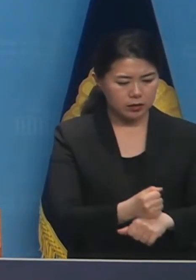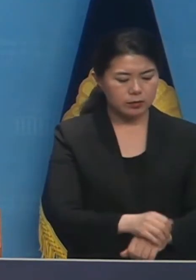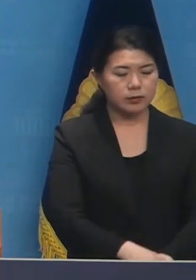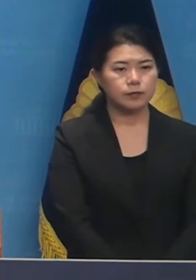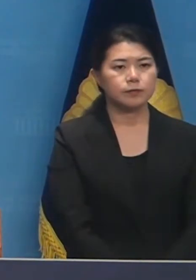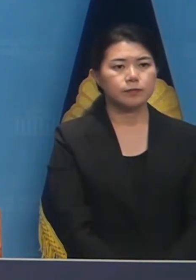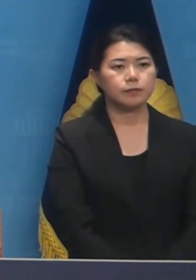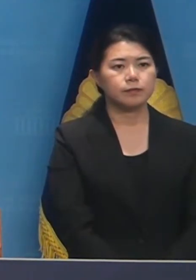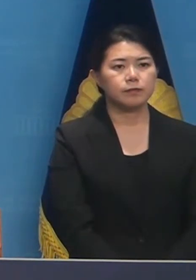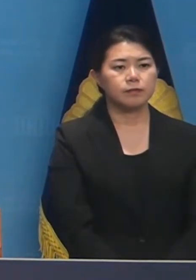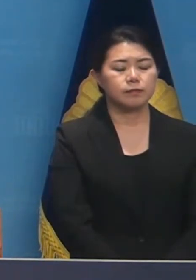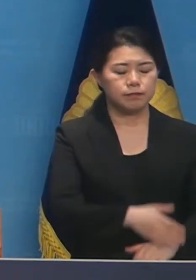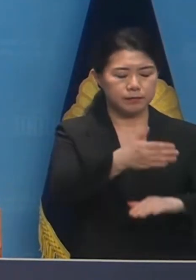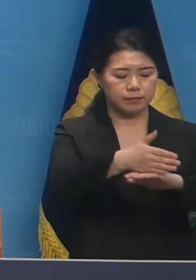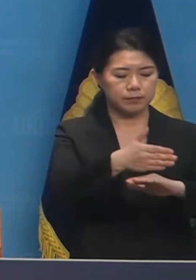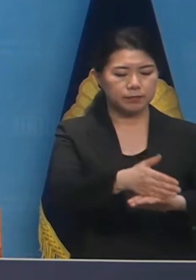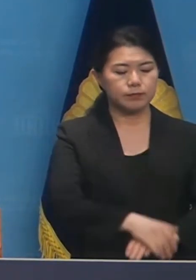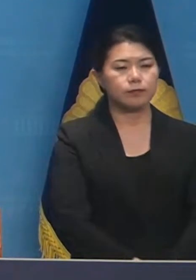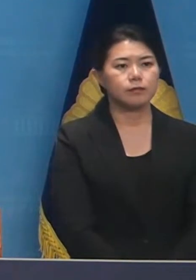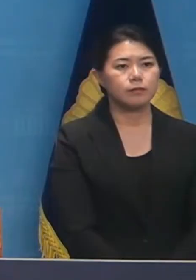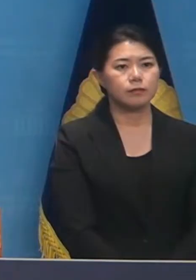자리에서 선포하는 바입니다. 감사합니다.